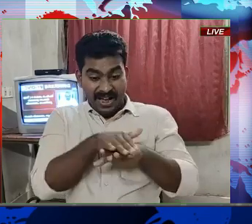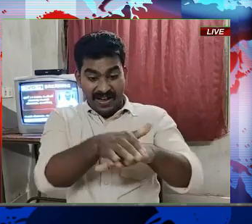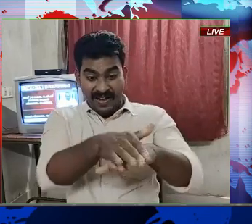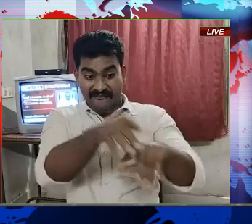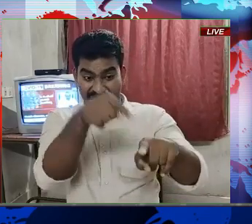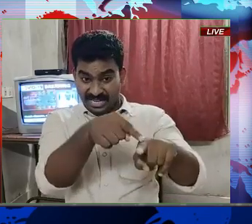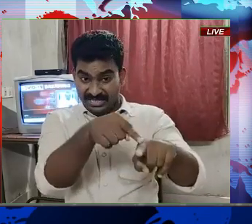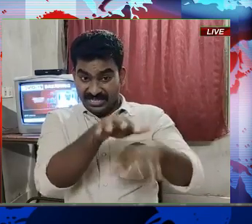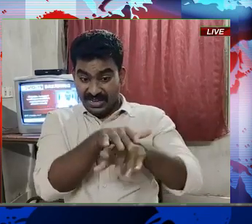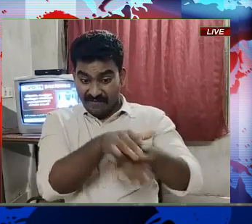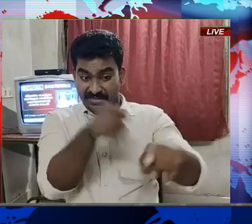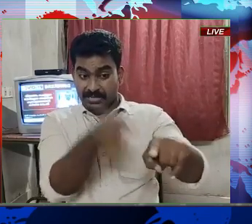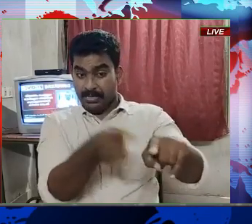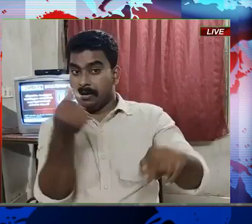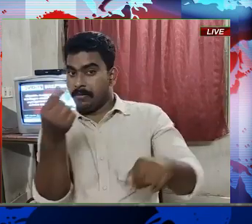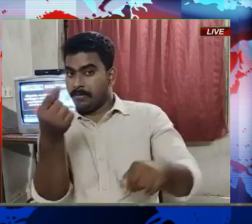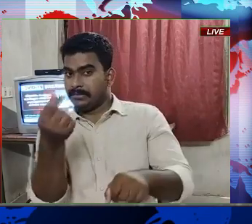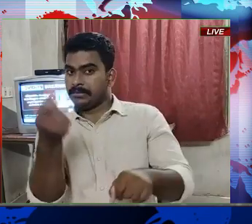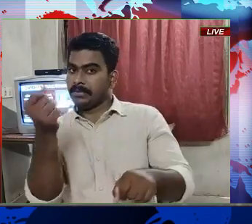എന്നറിയിച്ചിട്ടുണ്ട്.